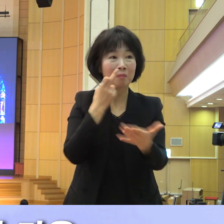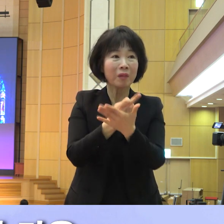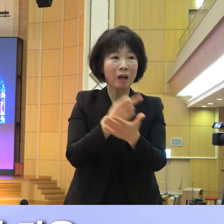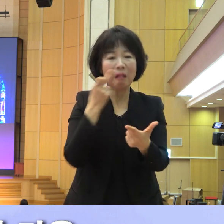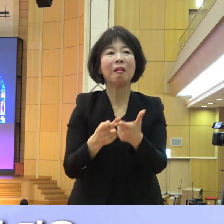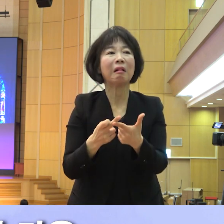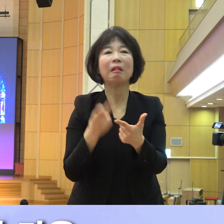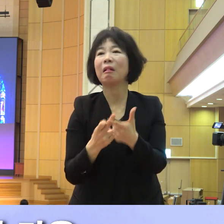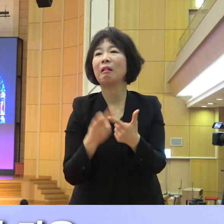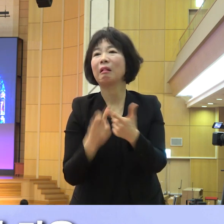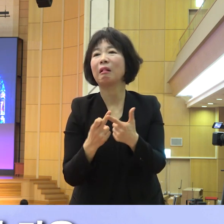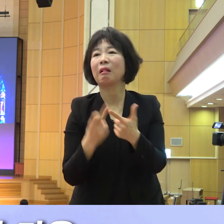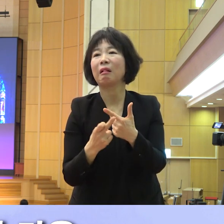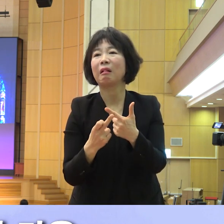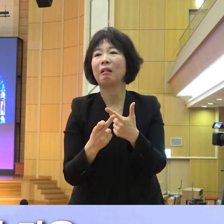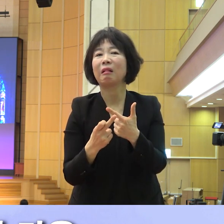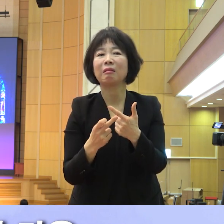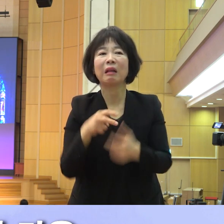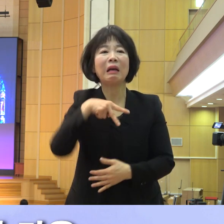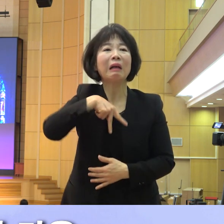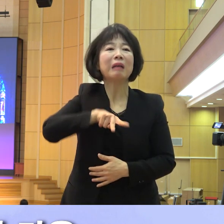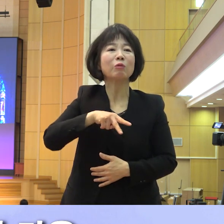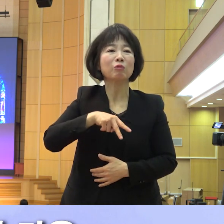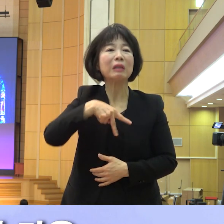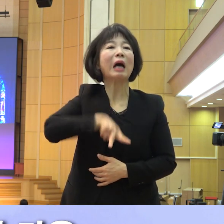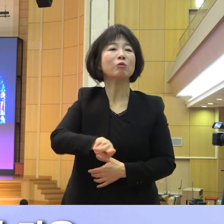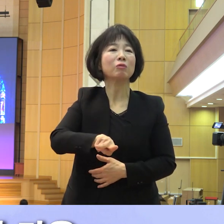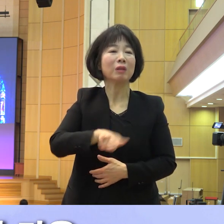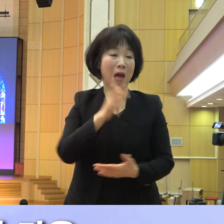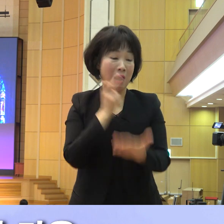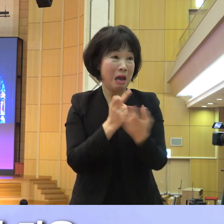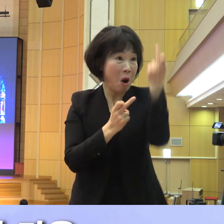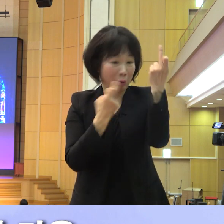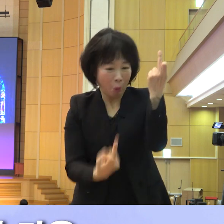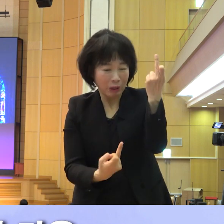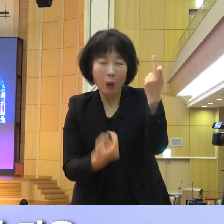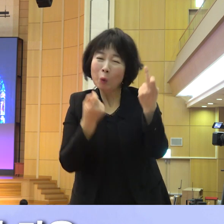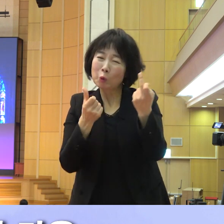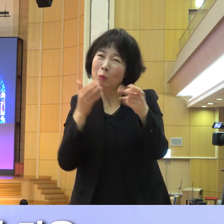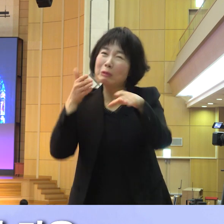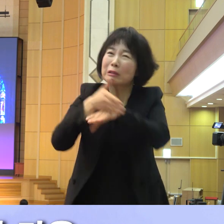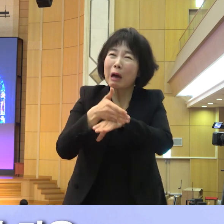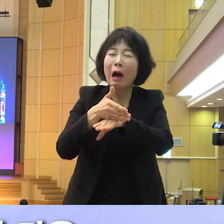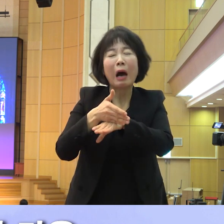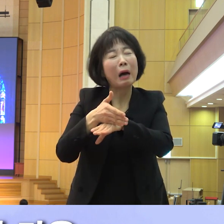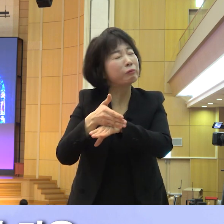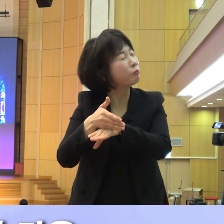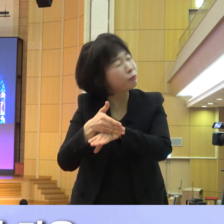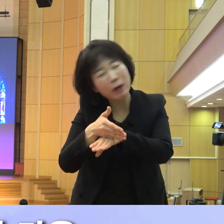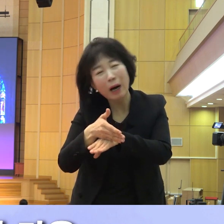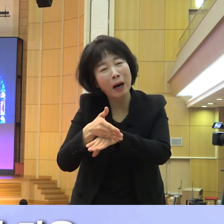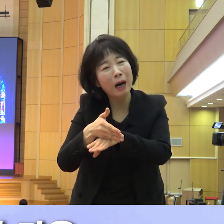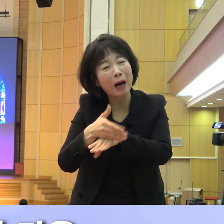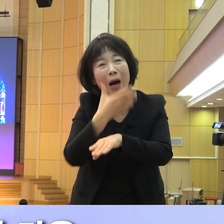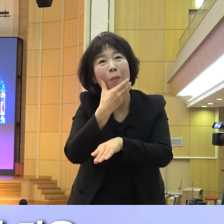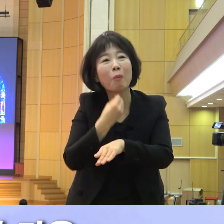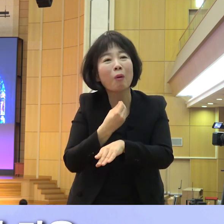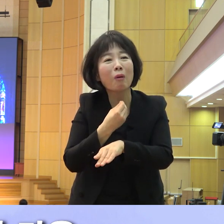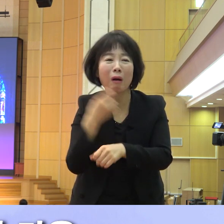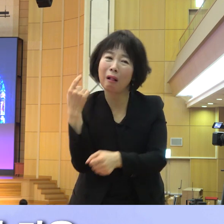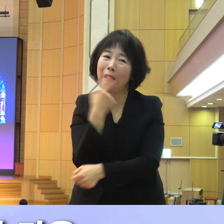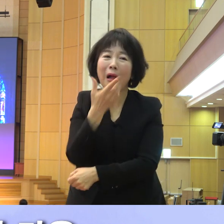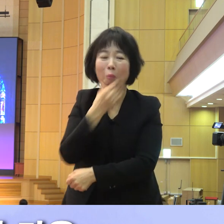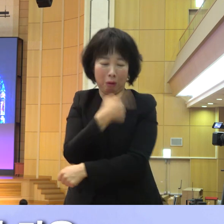다시 말하면 자자로 태어났기 때문에 장자만 축복받을 수 있는 자격이 있습니다.